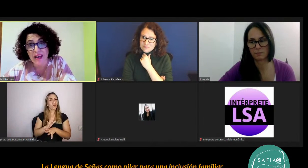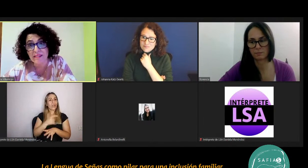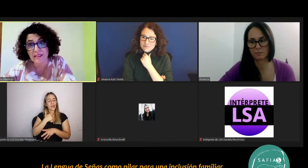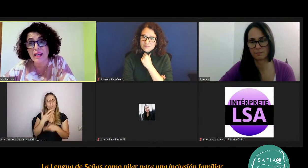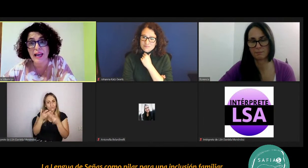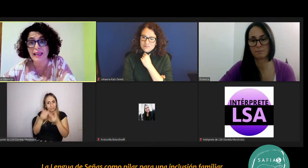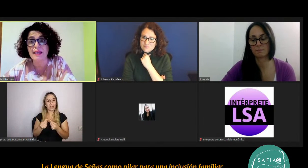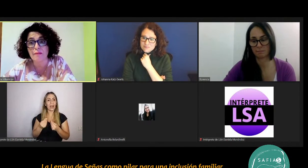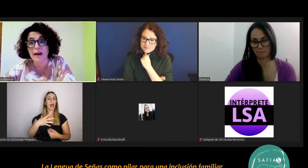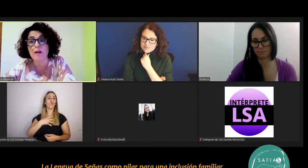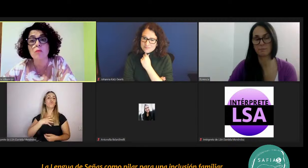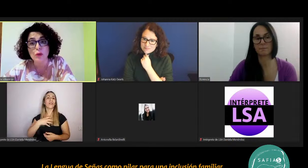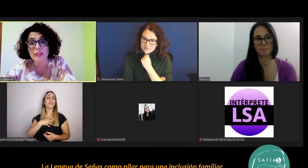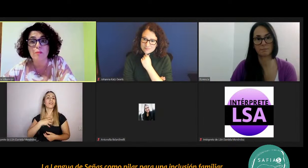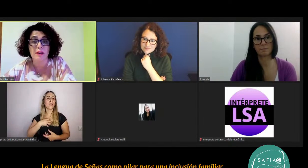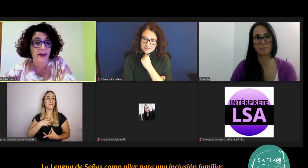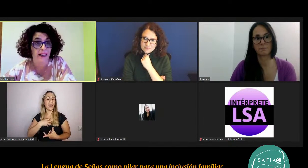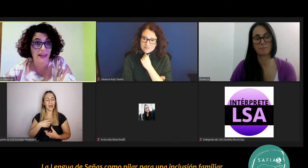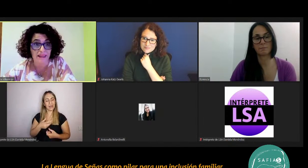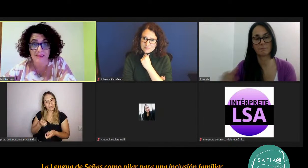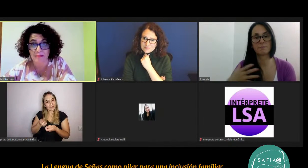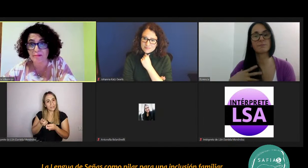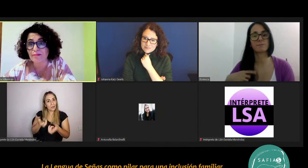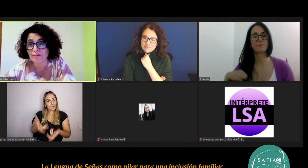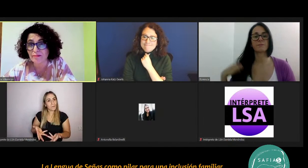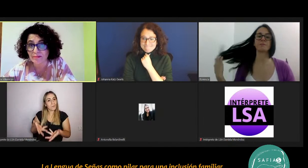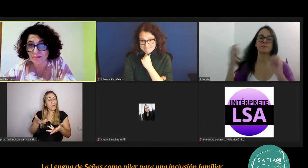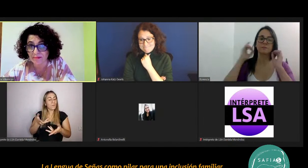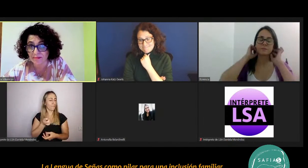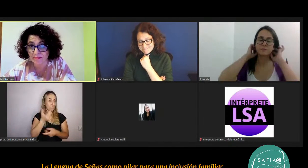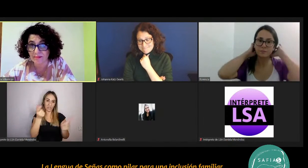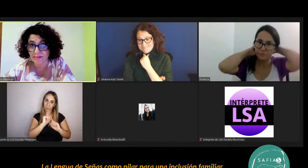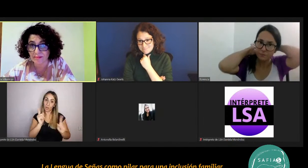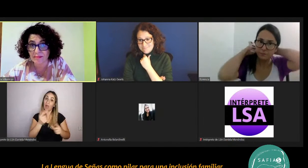nada fácil, hay que derribar múltiples barreras.